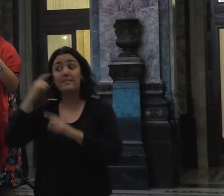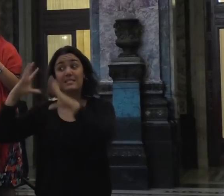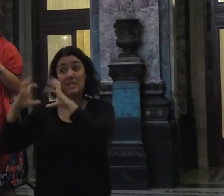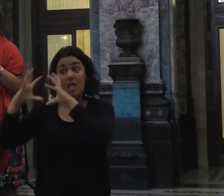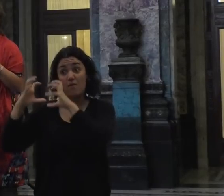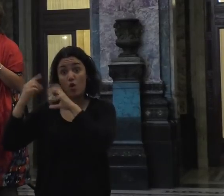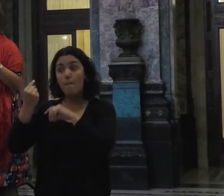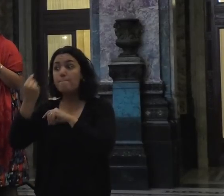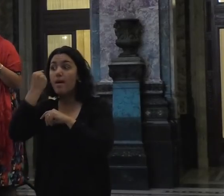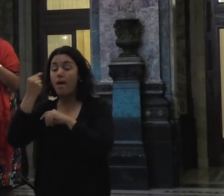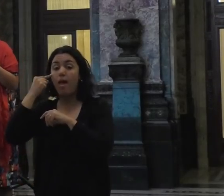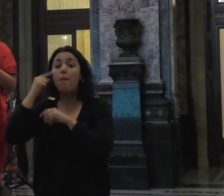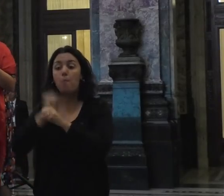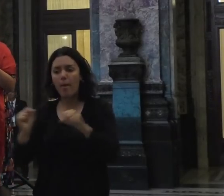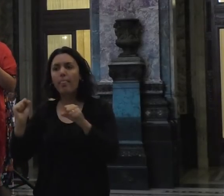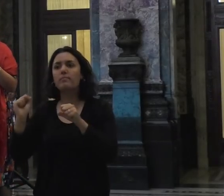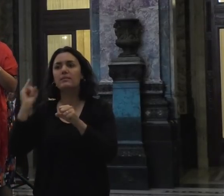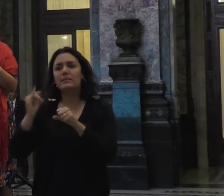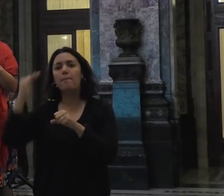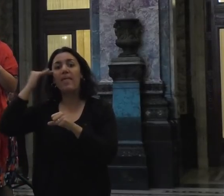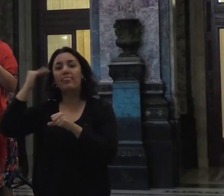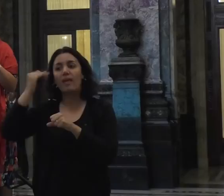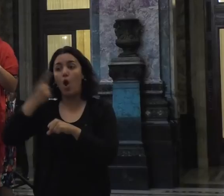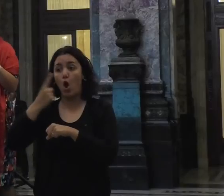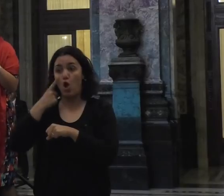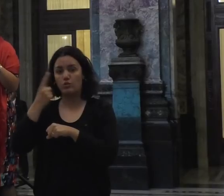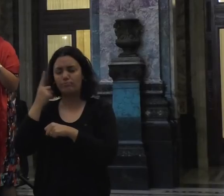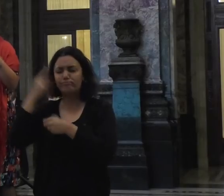la mente. Y se empezaron a desarrollar